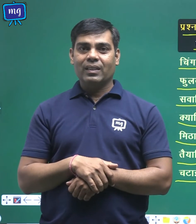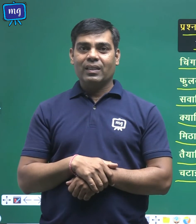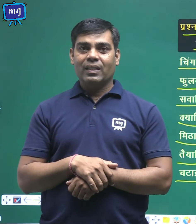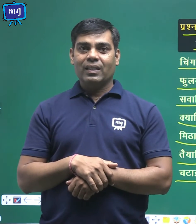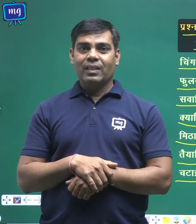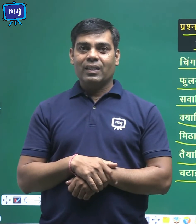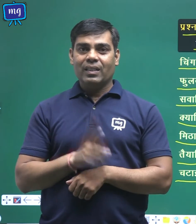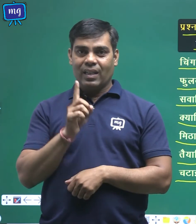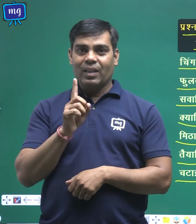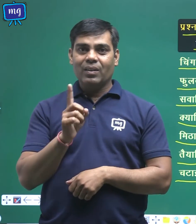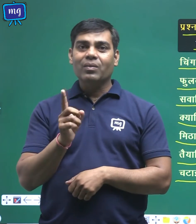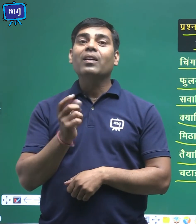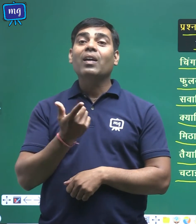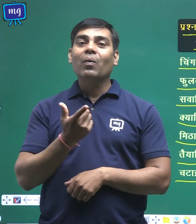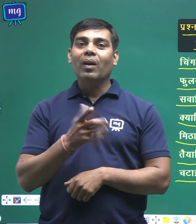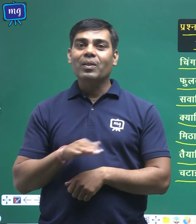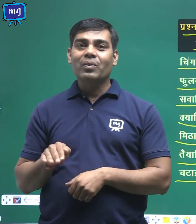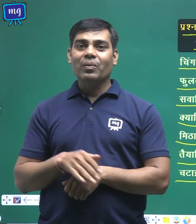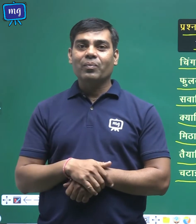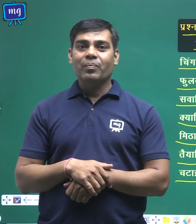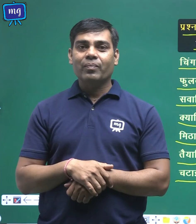चटाइयाँ का एक वचन क्या होगा बच्चों?